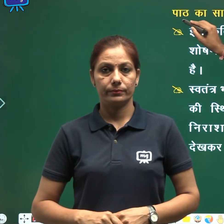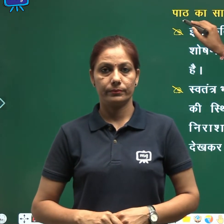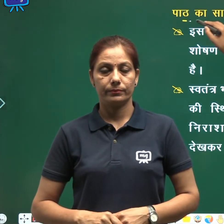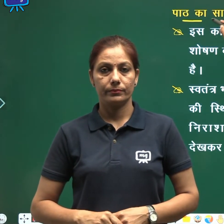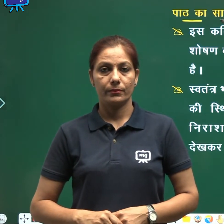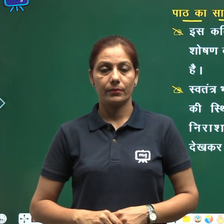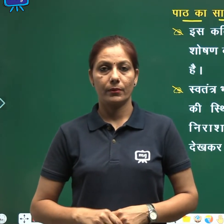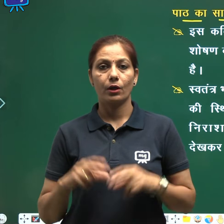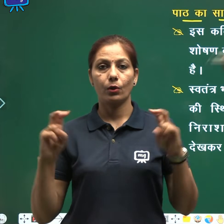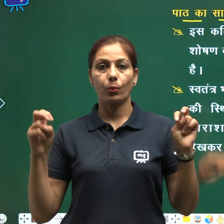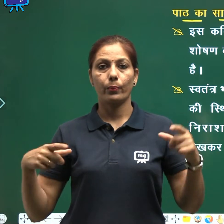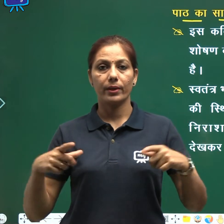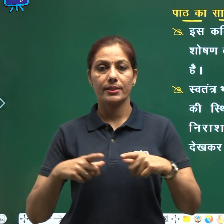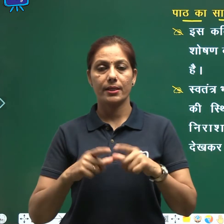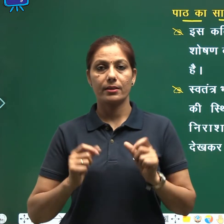पाठ का सारांश।